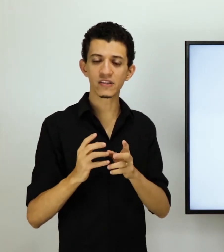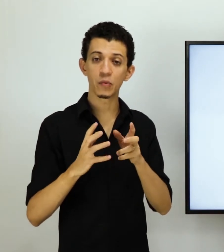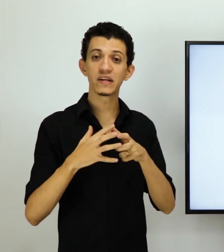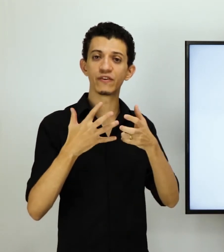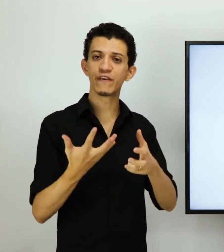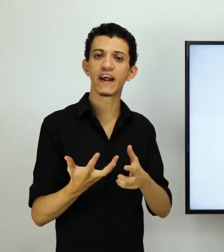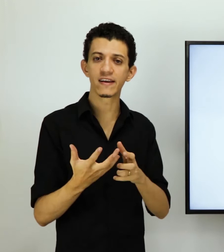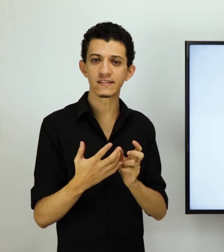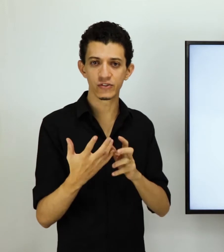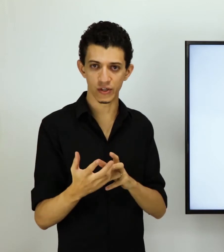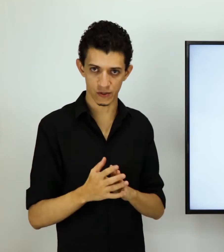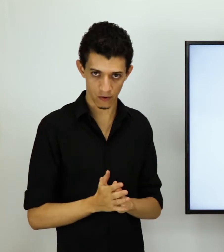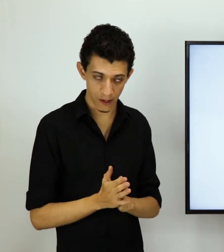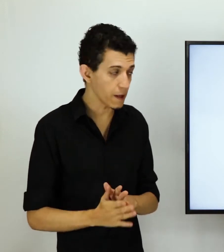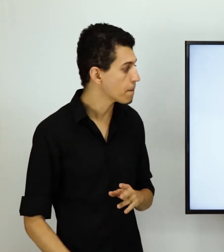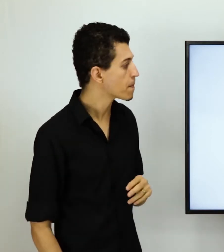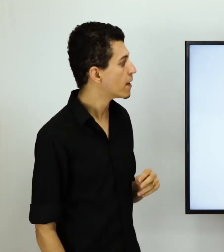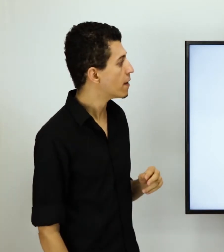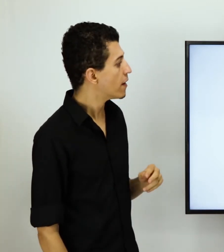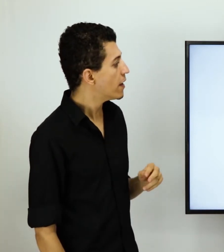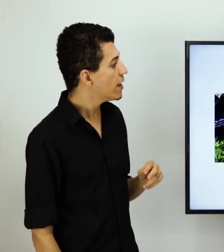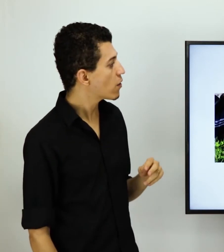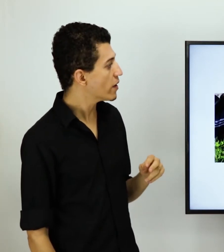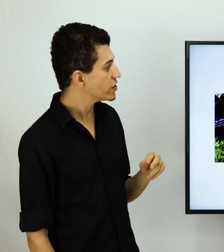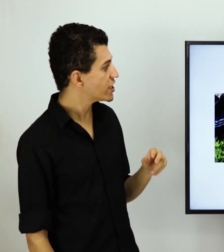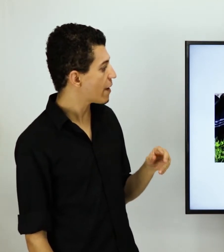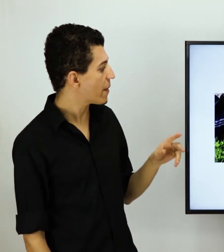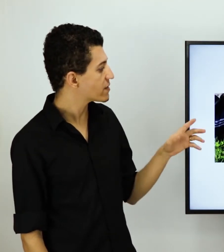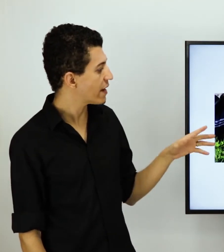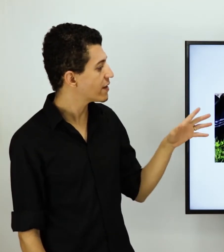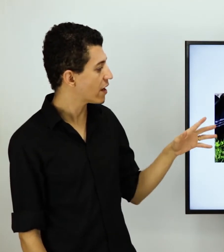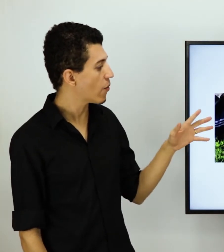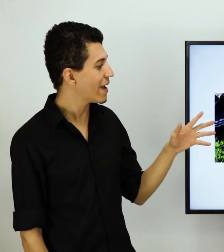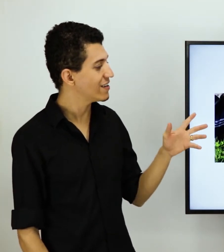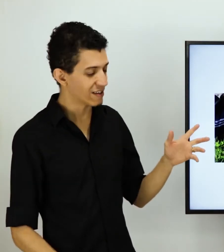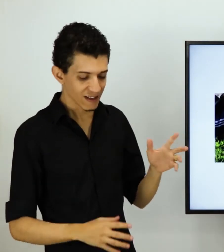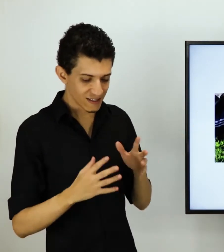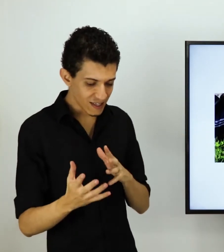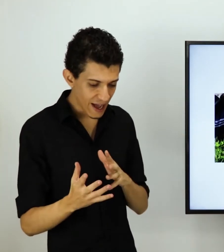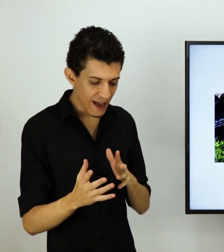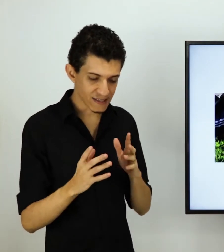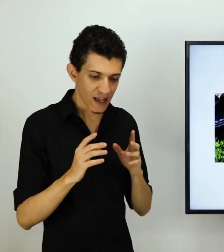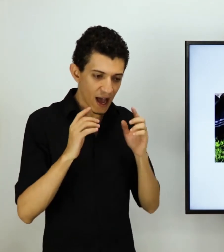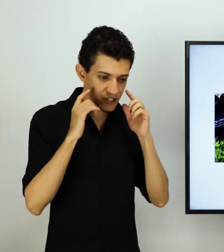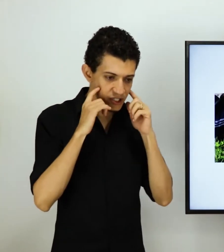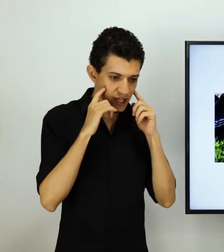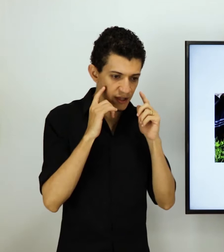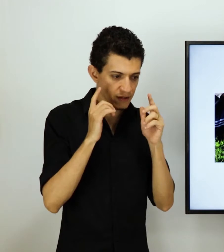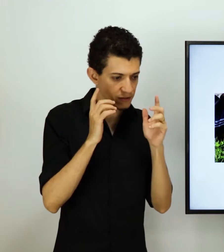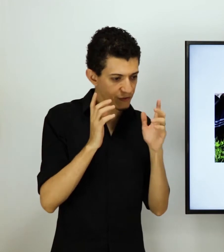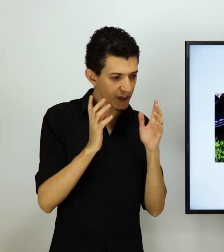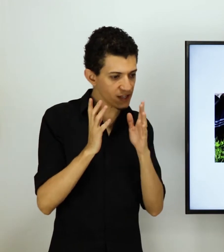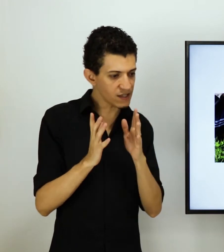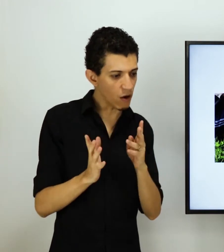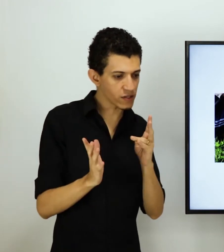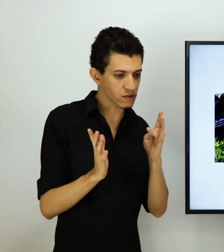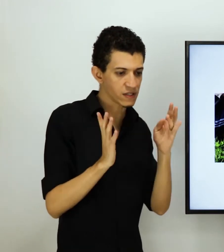sobre a diferença disso, ok? E quando a gente vai pensar então em sinais, a gente tem que diferenciar o que são